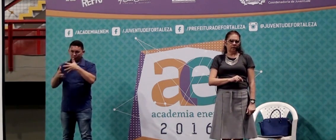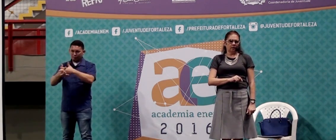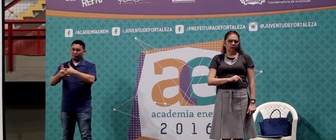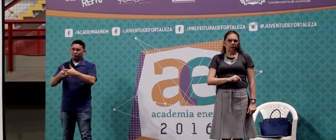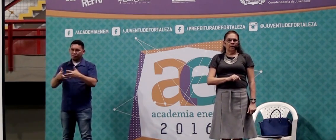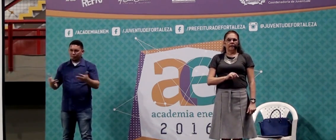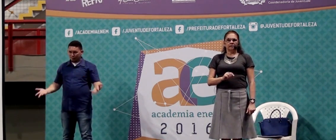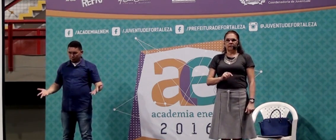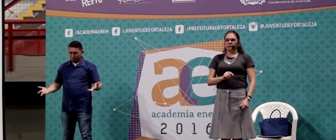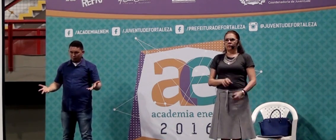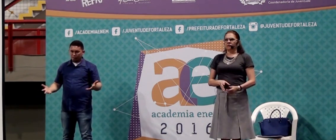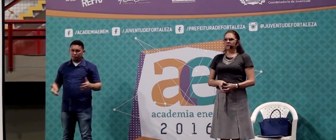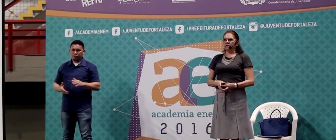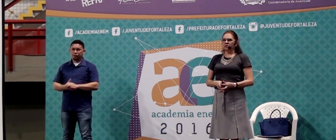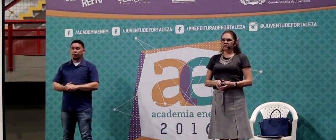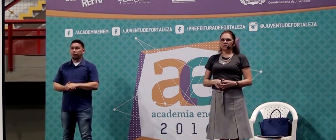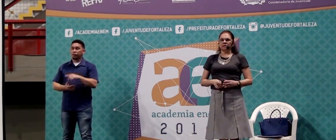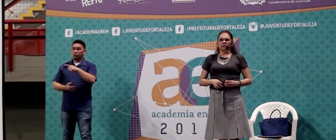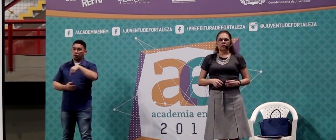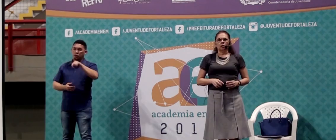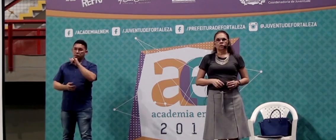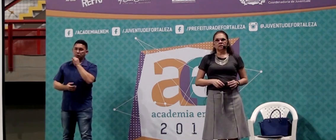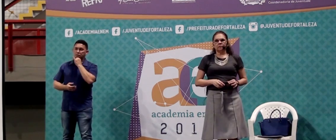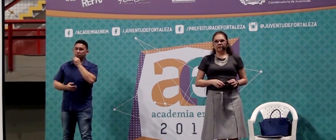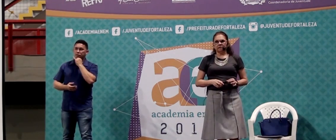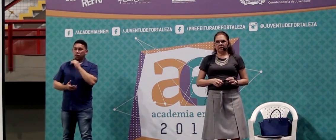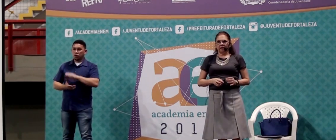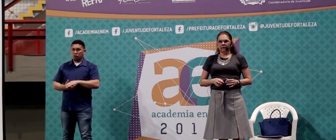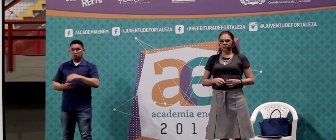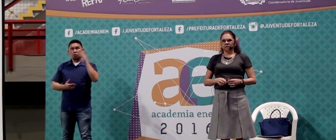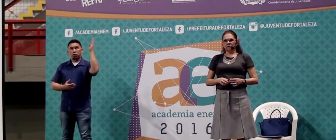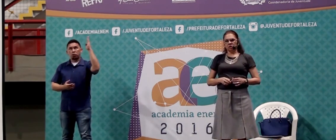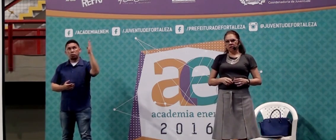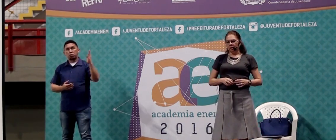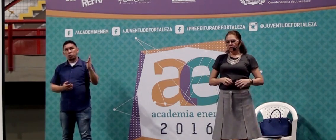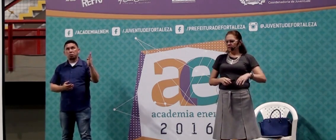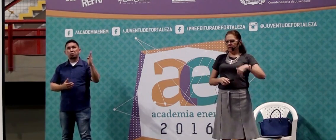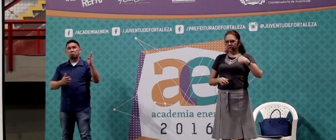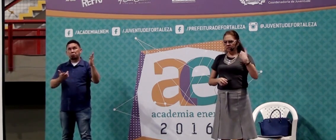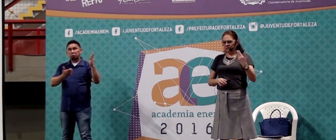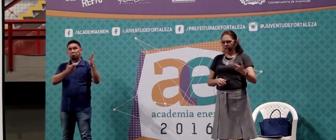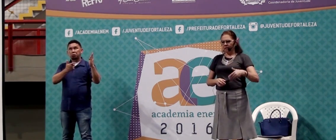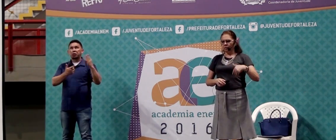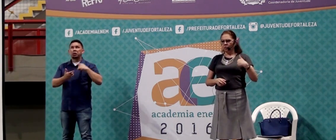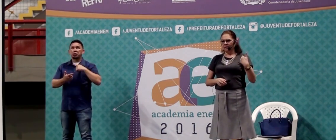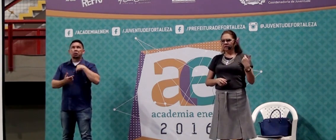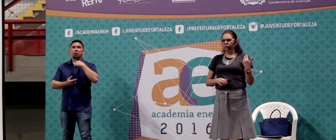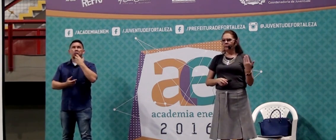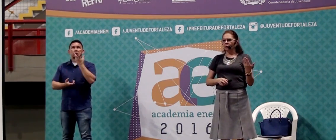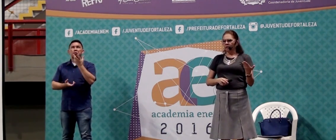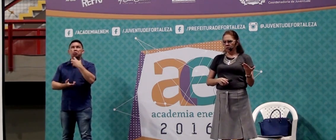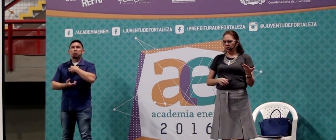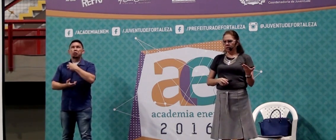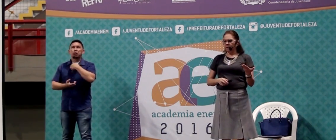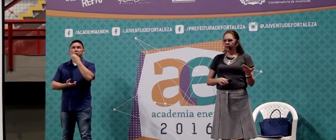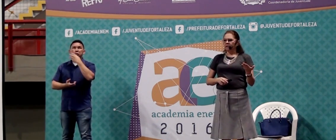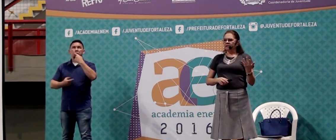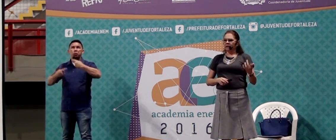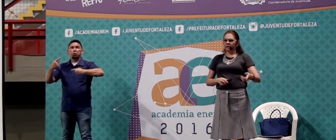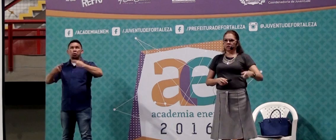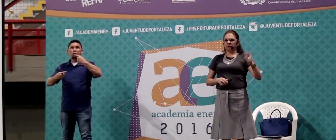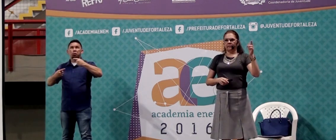sintático. Exemplo, você diz assim, os brasileiros estão insatisfeitos com a sua